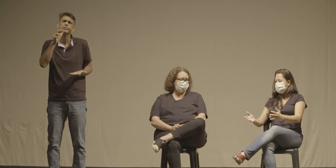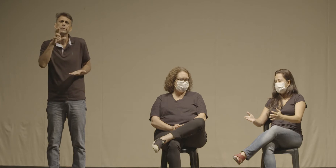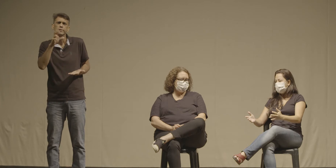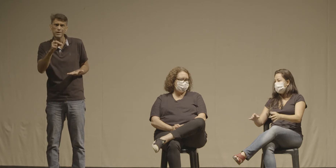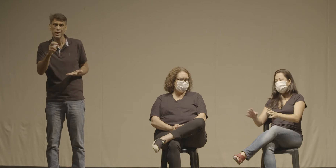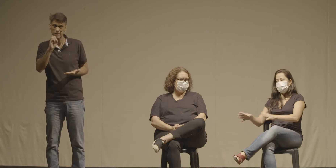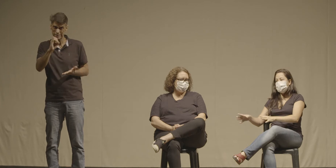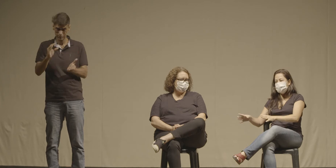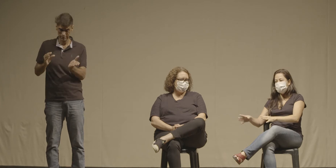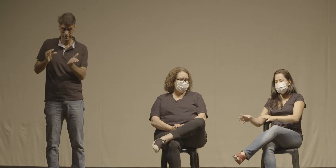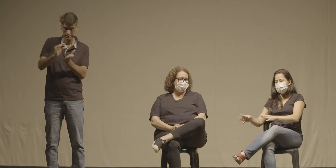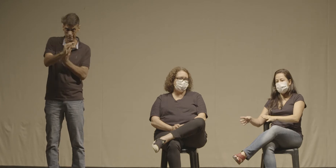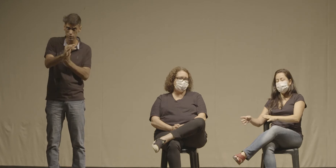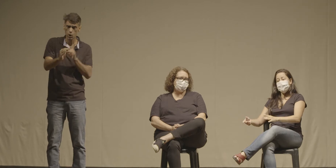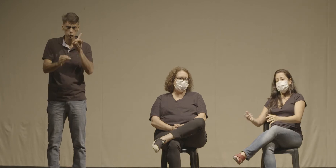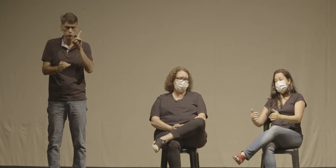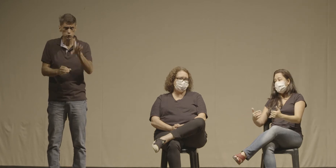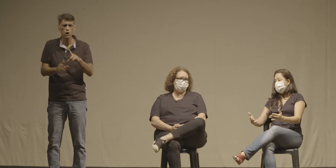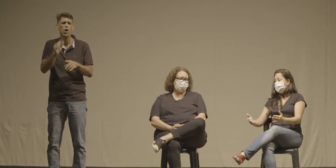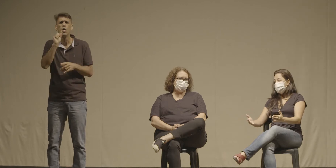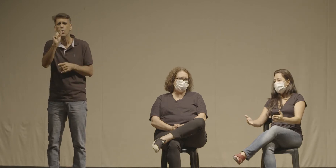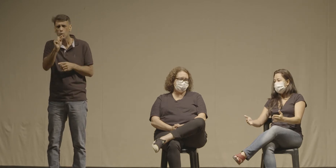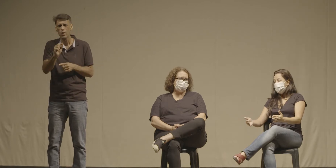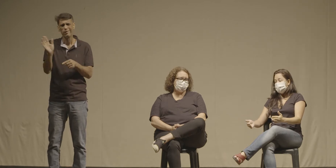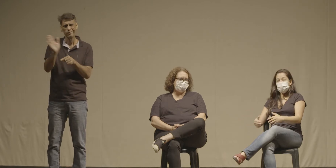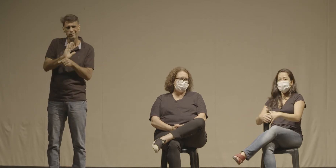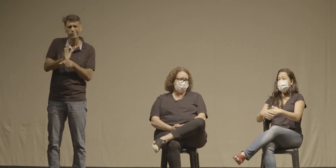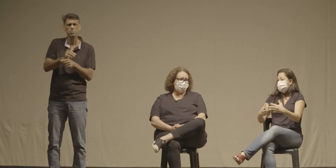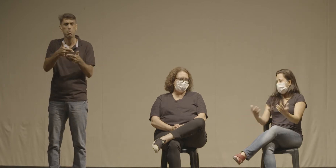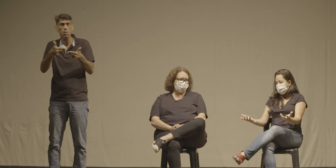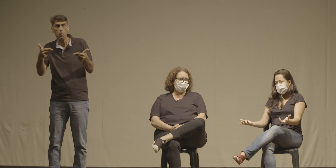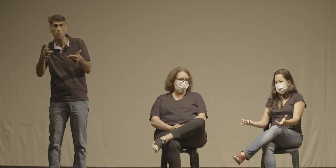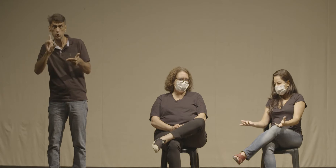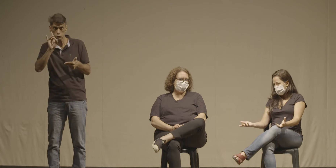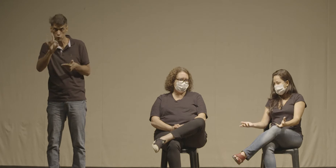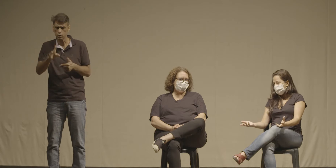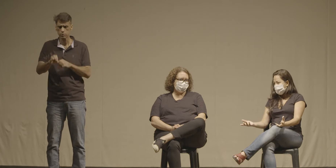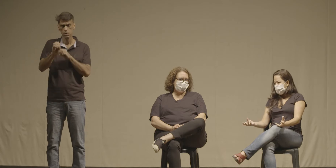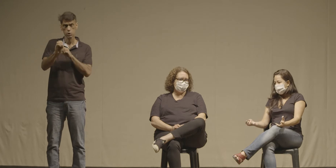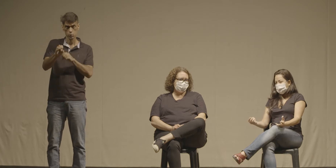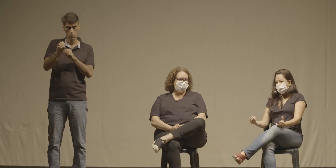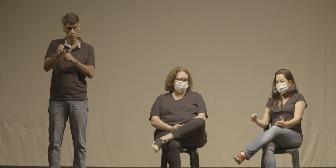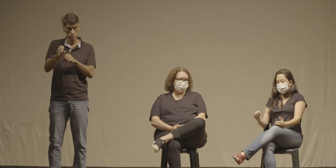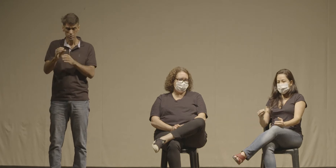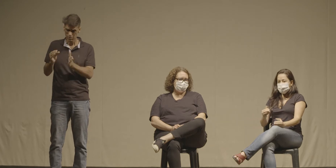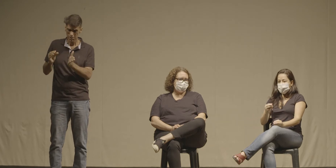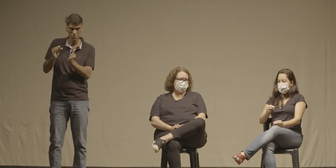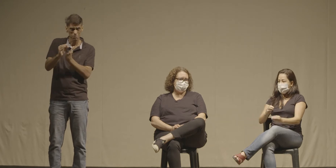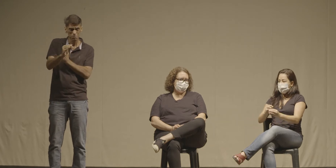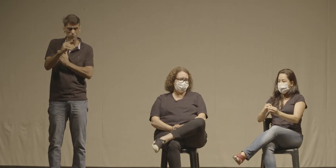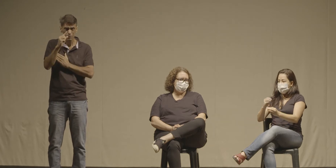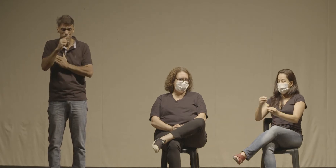investimento você tem, não só na área de audiovisual, mas também na educação, porque o que transforma é a educação. Então, para